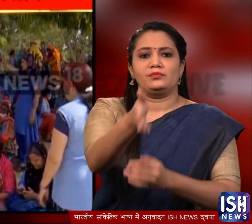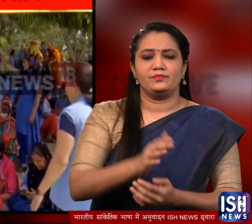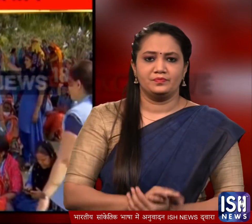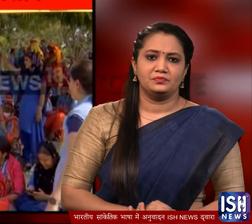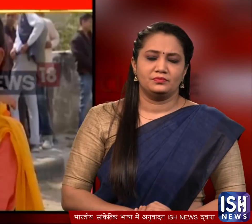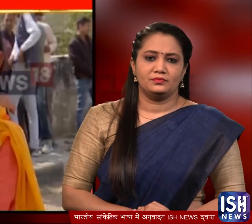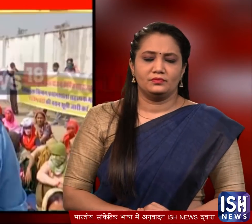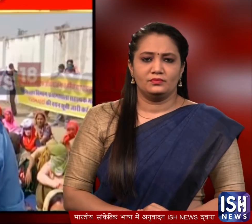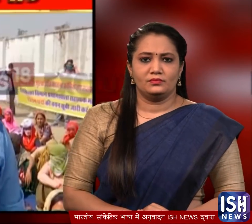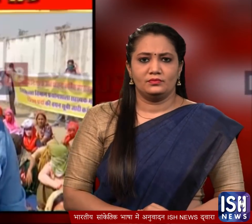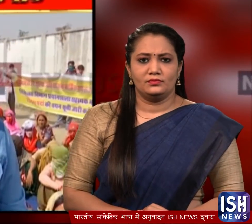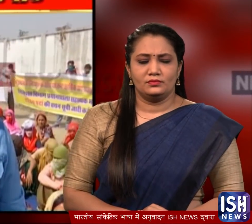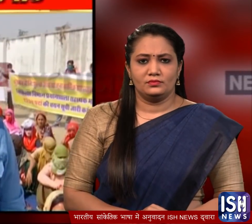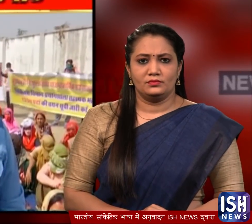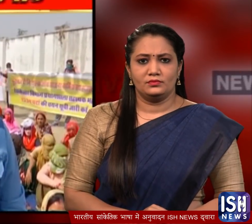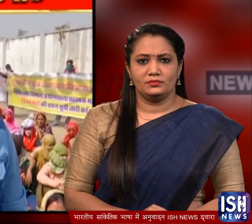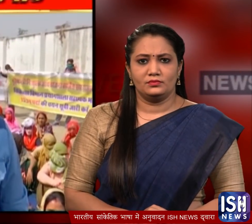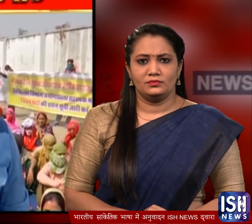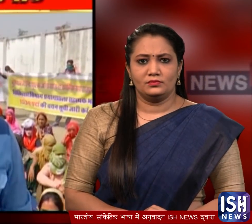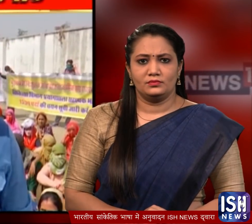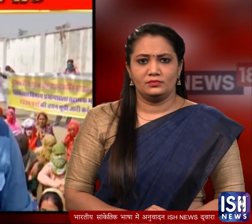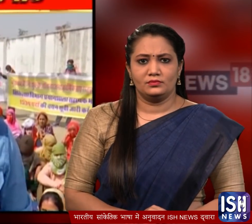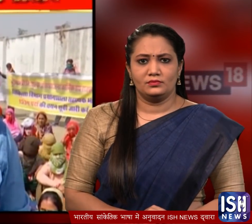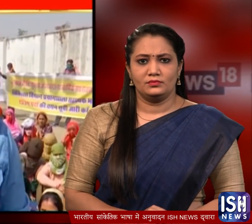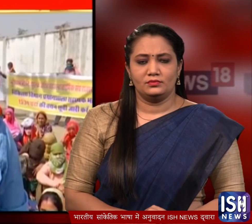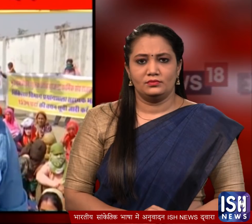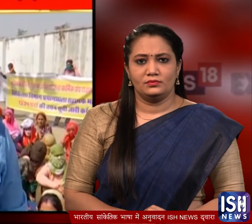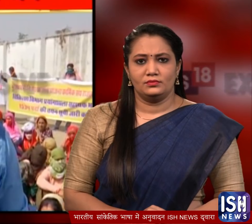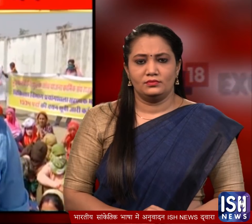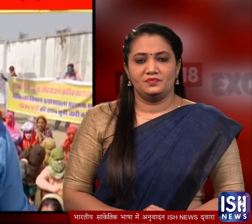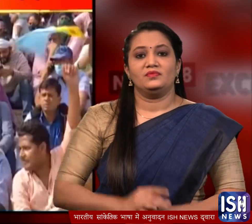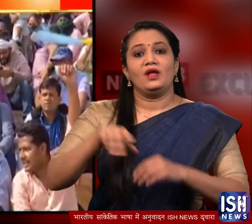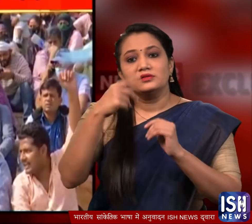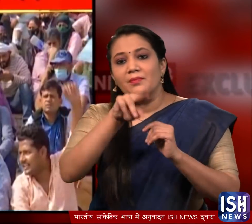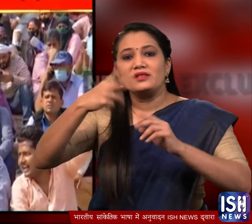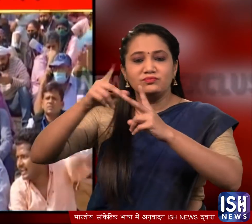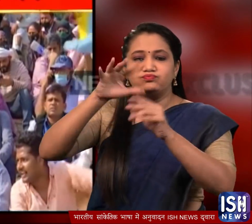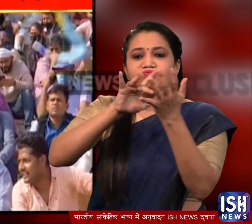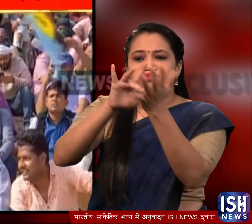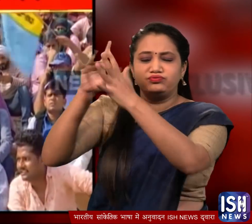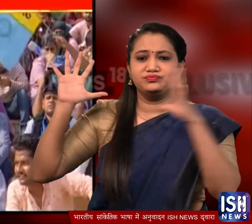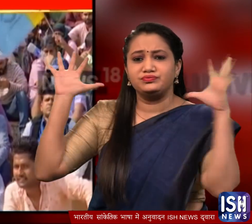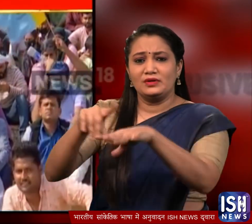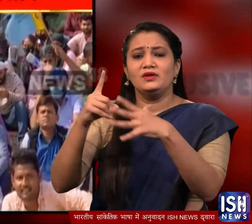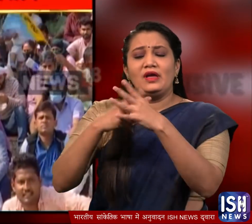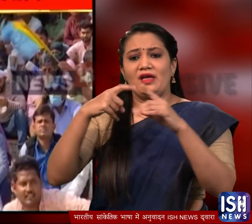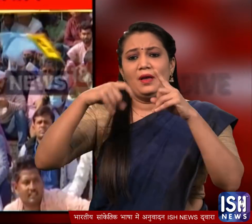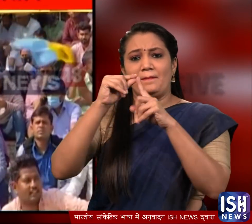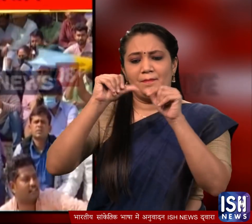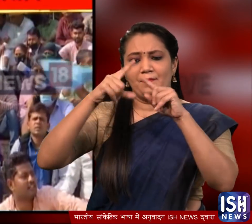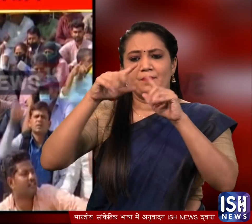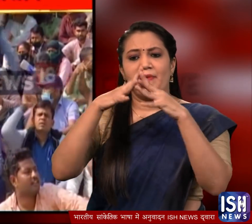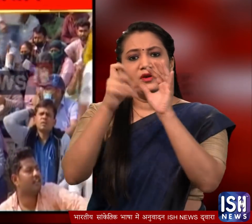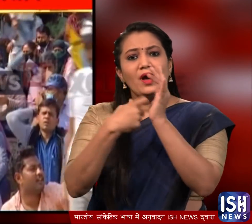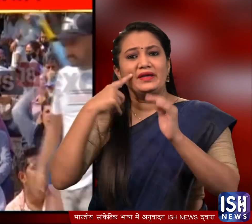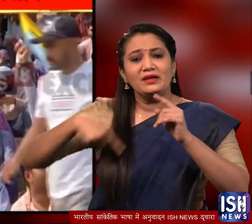पहुंची थी। इतना हमारे परिजन अभिभावक हमारी मांगों को पूरा करिए, सुनिए। वहीं राज्य भर से आकर राजधानी में डटे हजारों